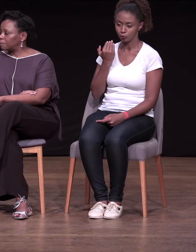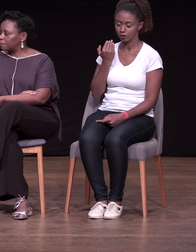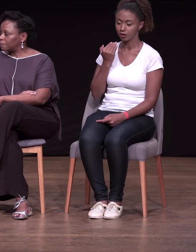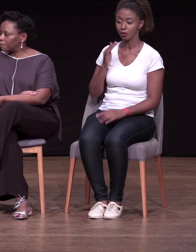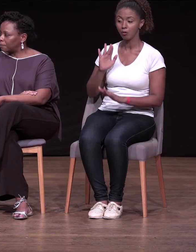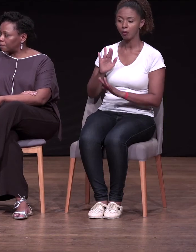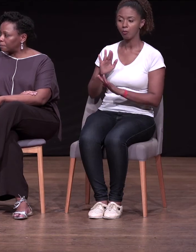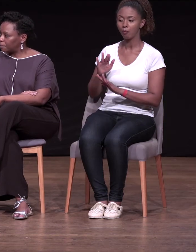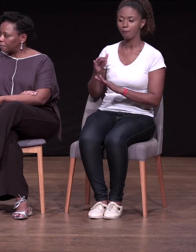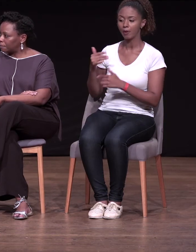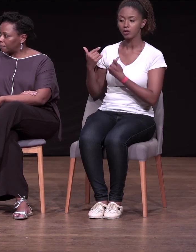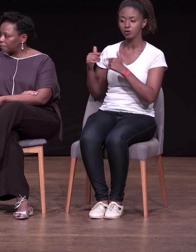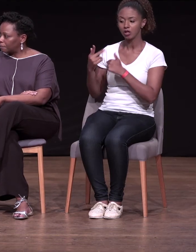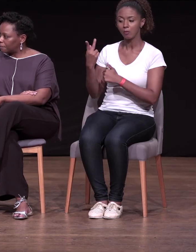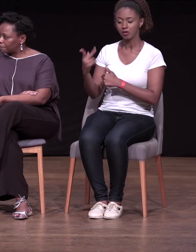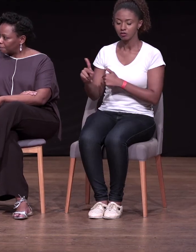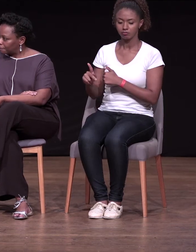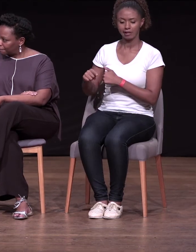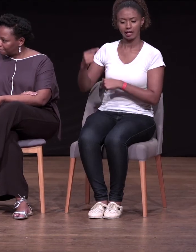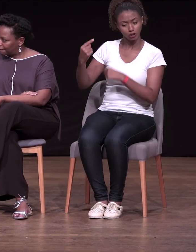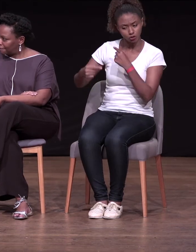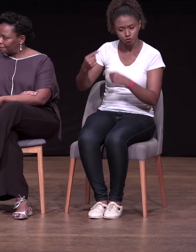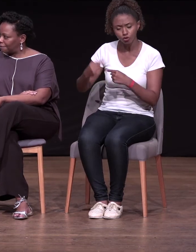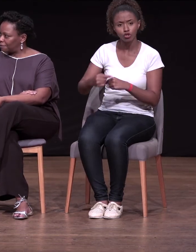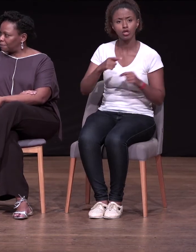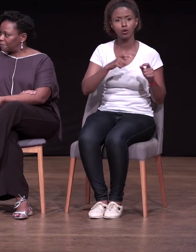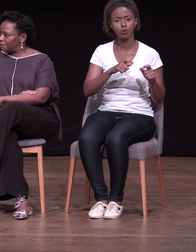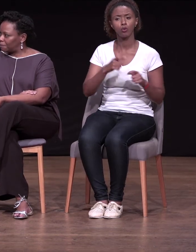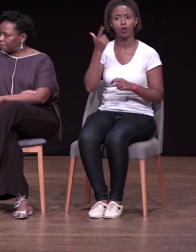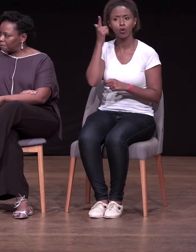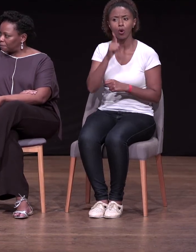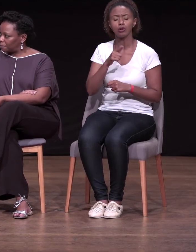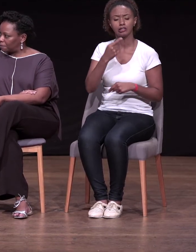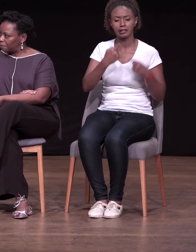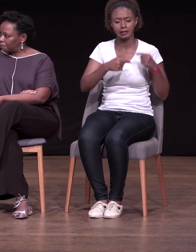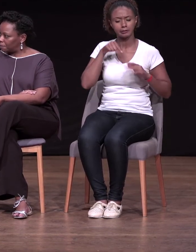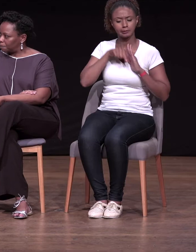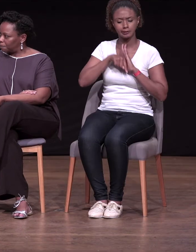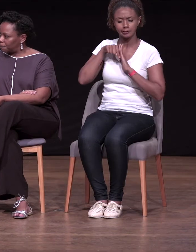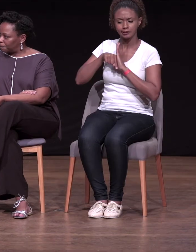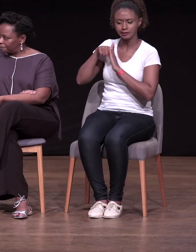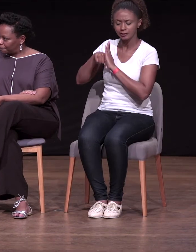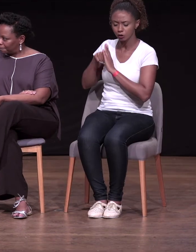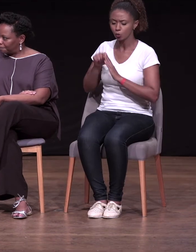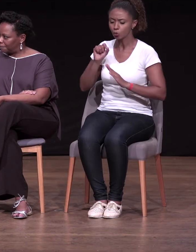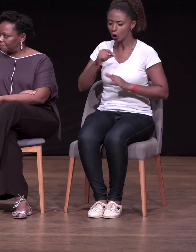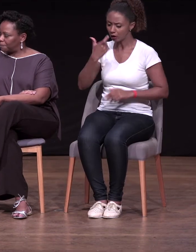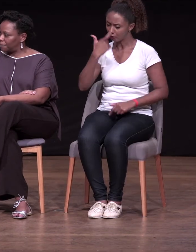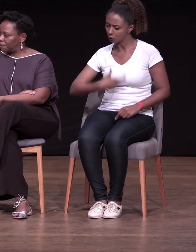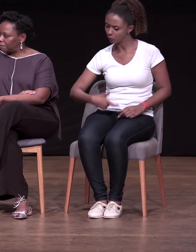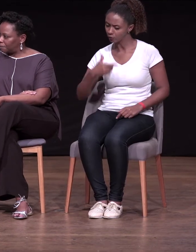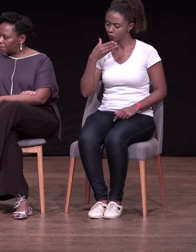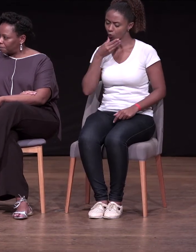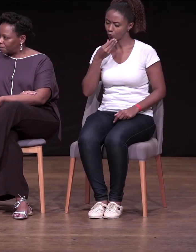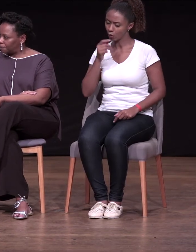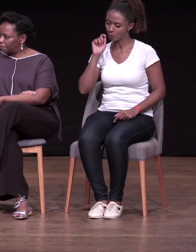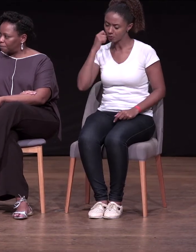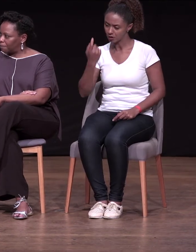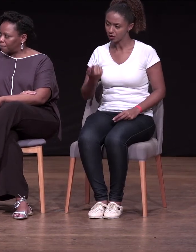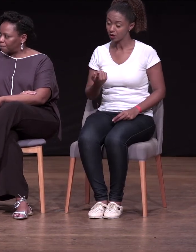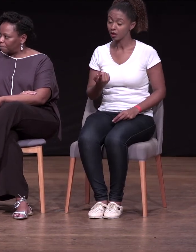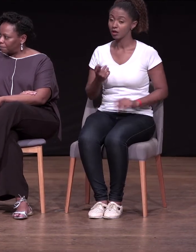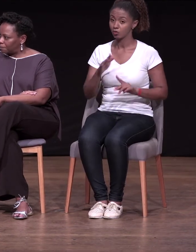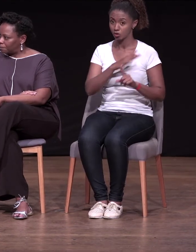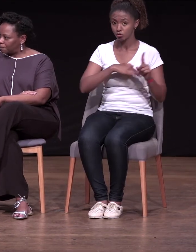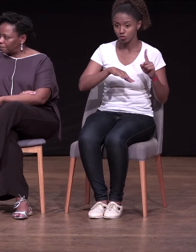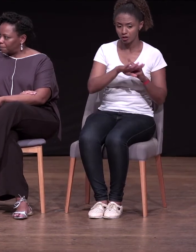no seu trabalho essa questão de discutir esse lugar, esses questionamentos, essas tensões e conflitivas do que é ser um homem negro nessa sociedade, por um lado, mas que